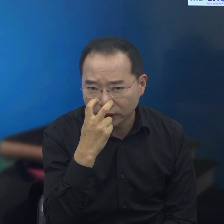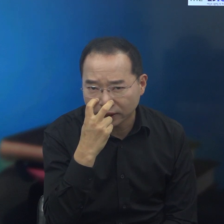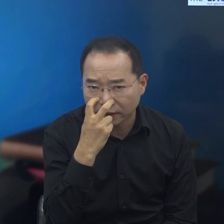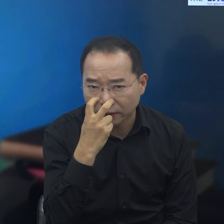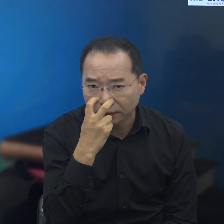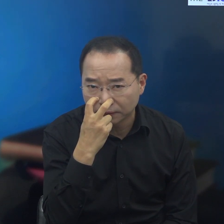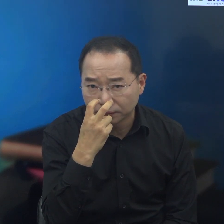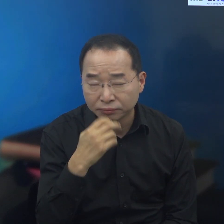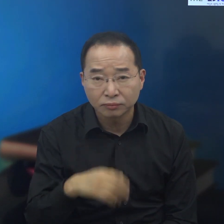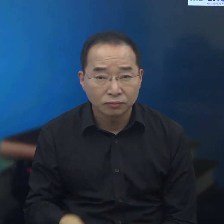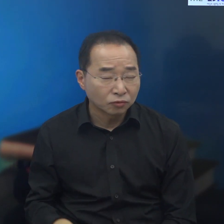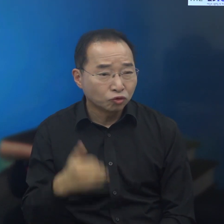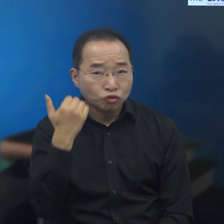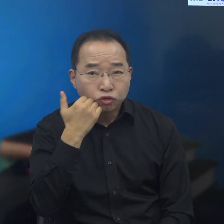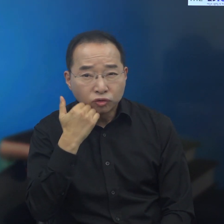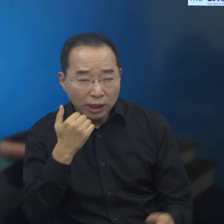동작이에요. 누군가